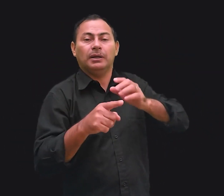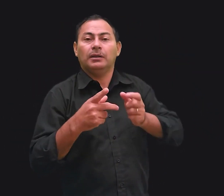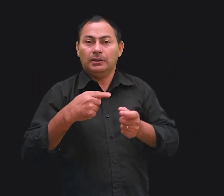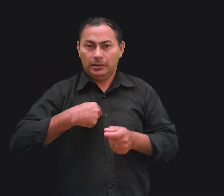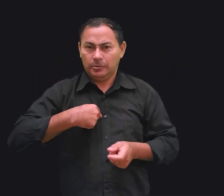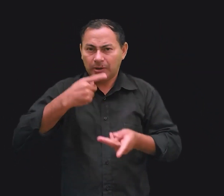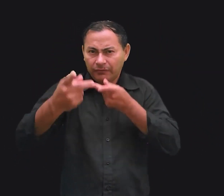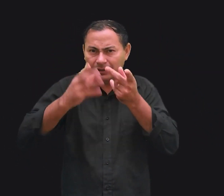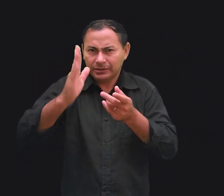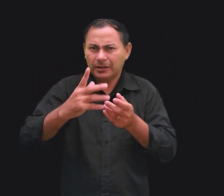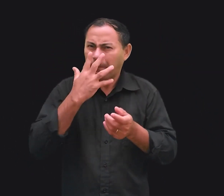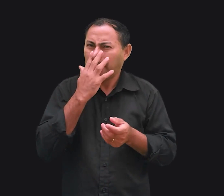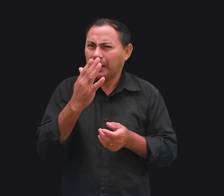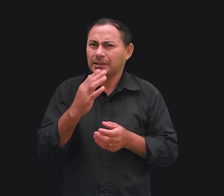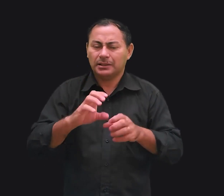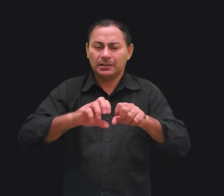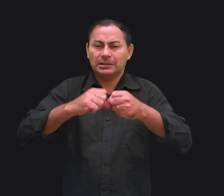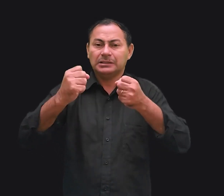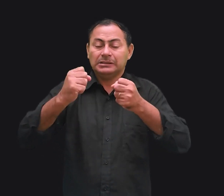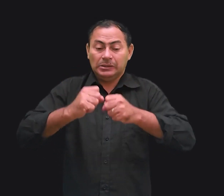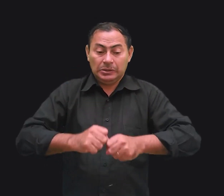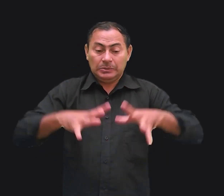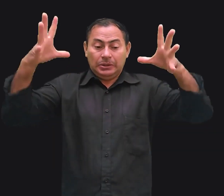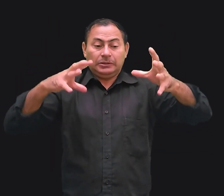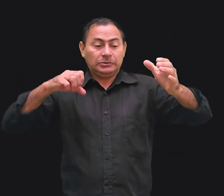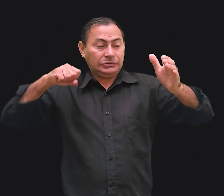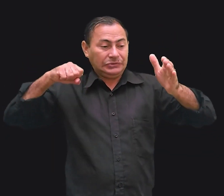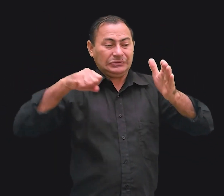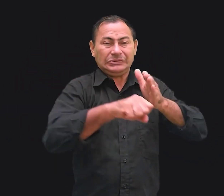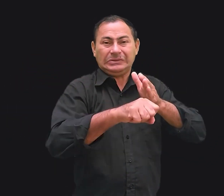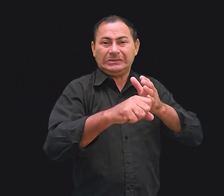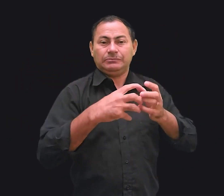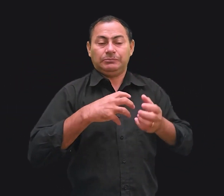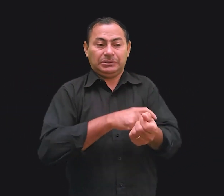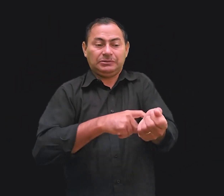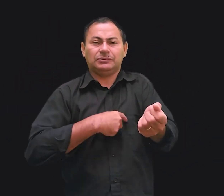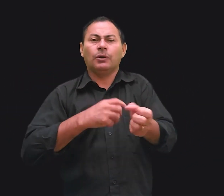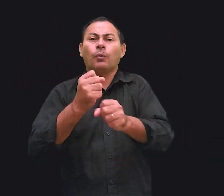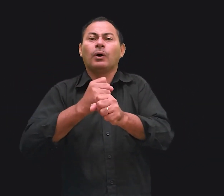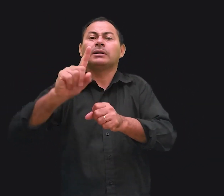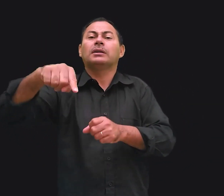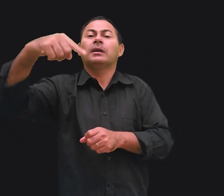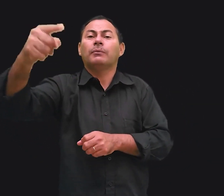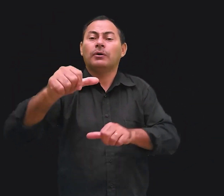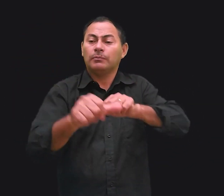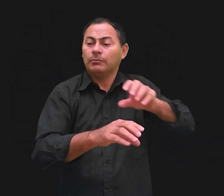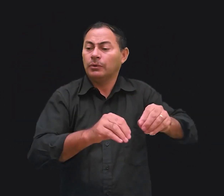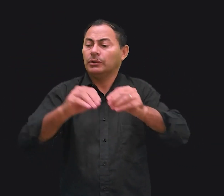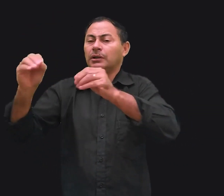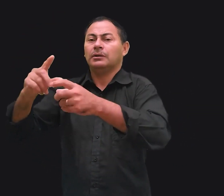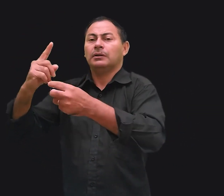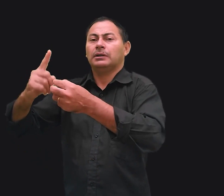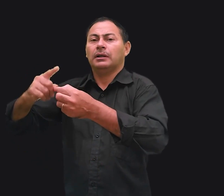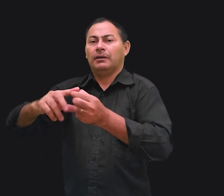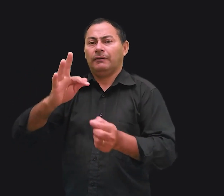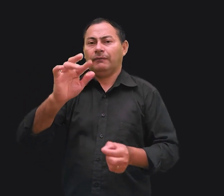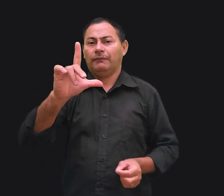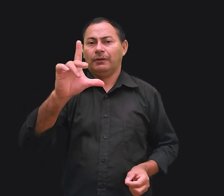Eu falei isso para vocês já. Parecia que tinha caído uma bomba bem no meio do rádio. Depois de alguns anos, nós nos mudamos para a Flórida.